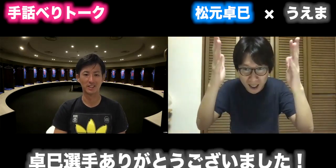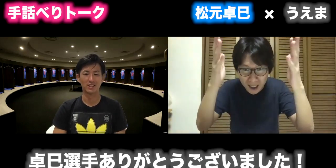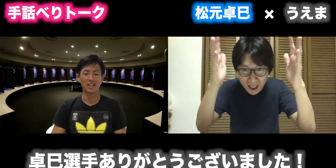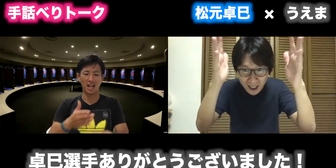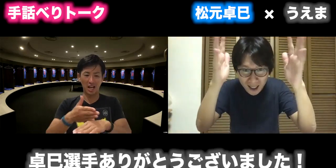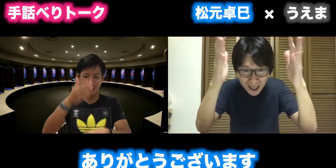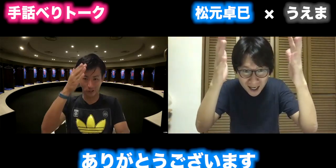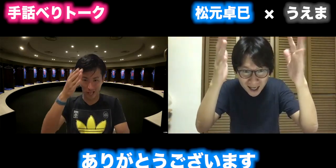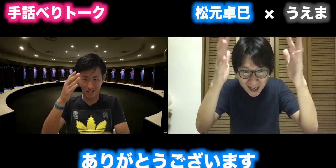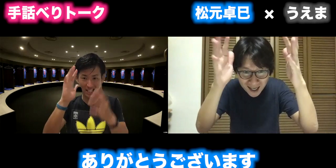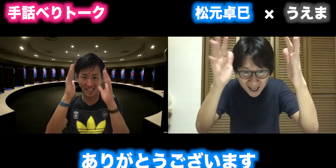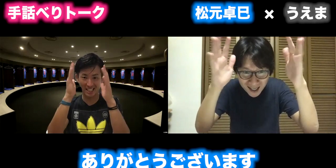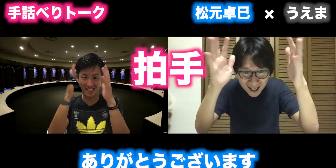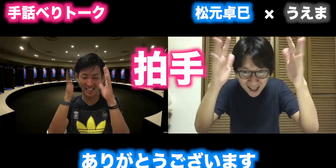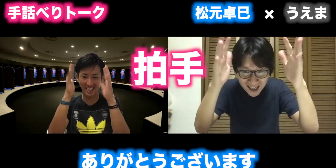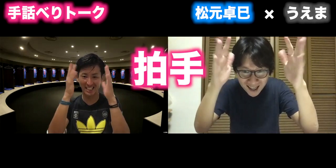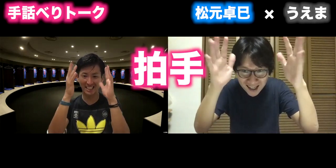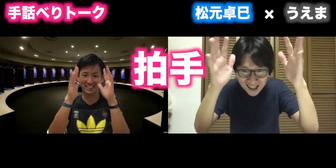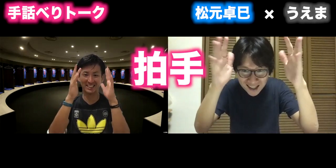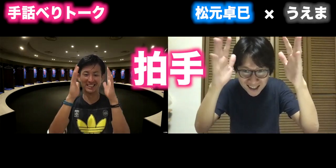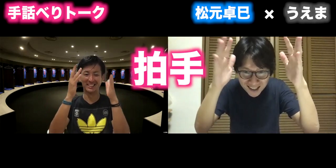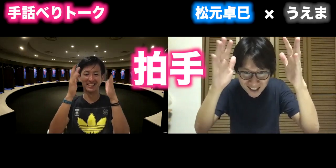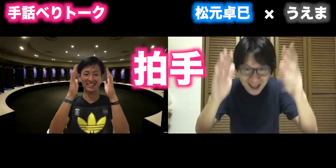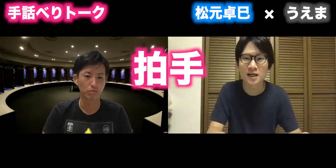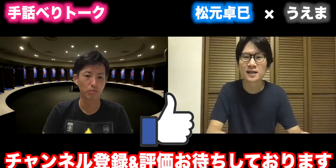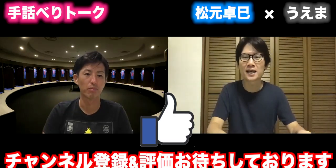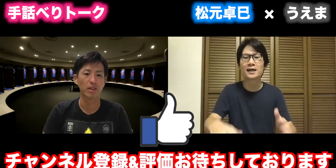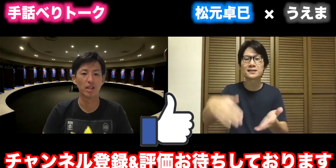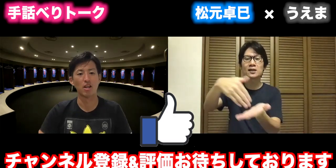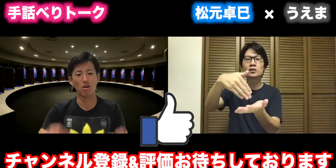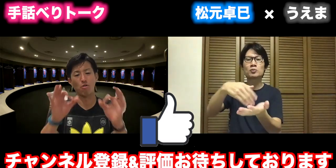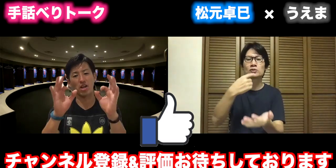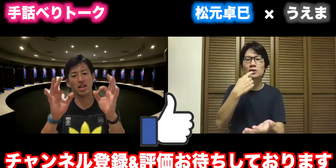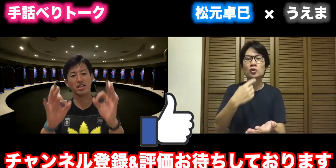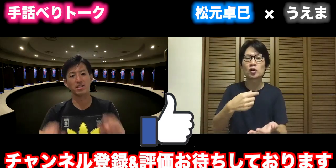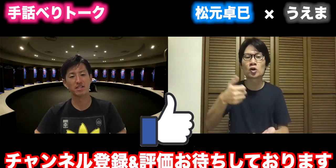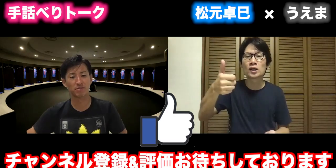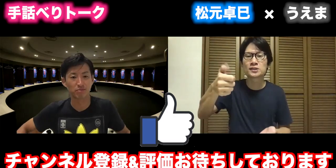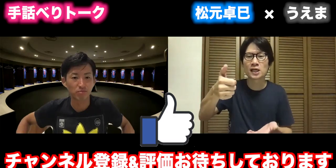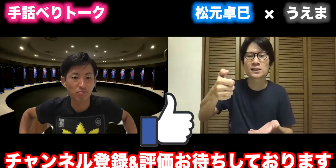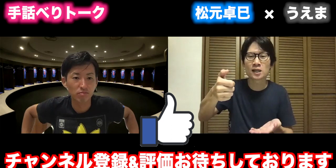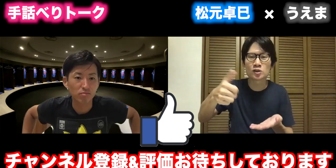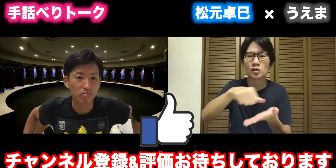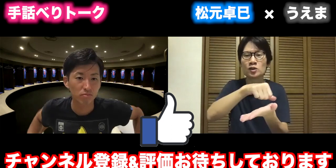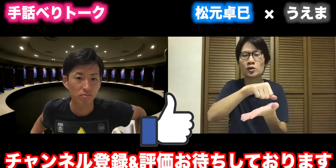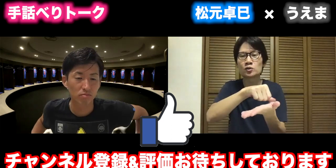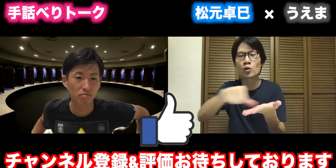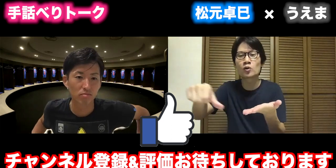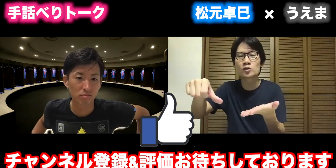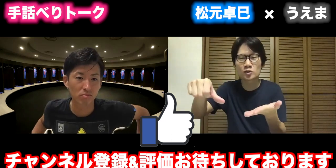たーーーございまー入って左右に僕あのチャンネル